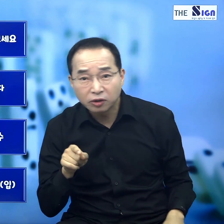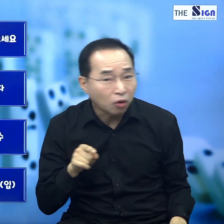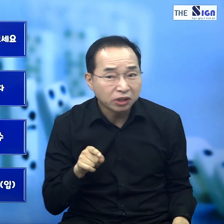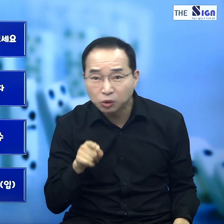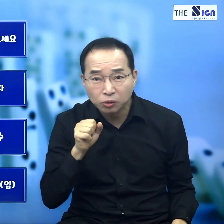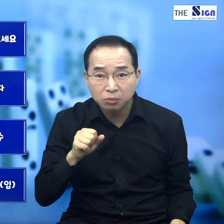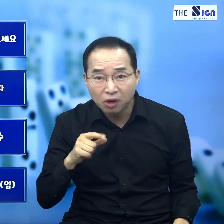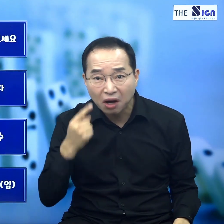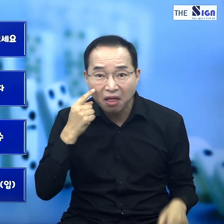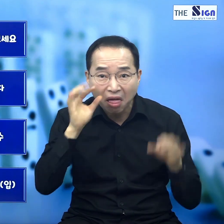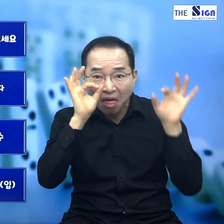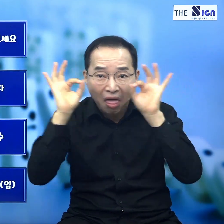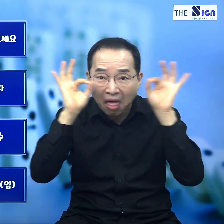어디가 좋을지 몰라.